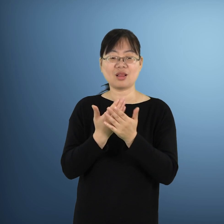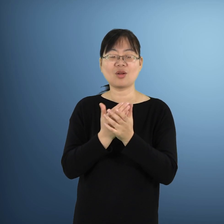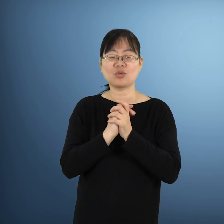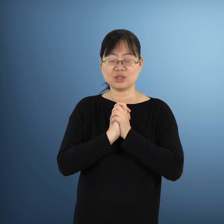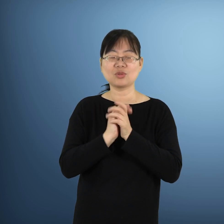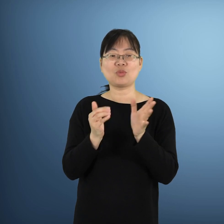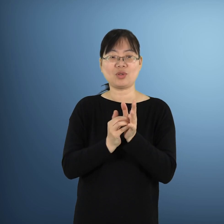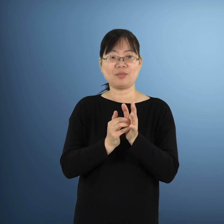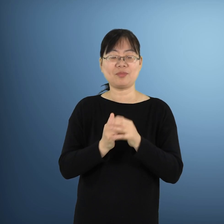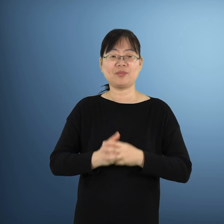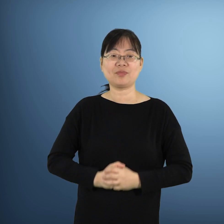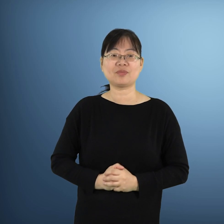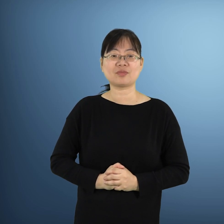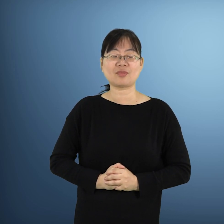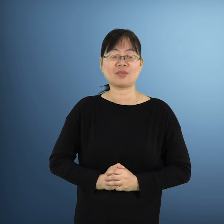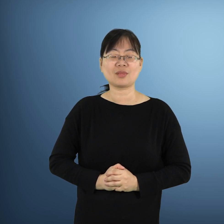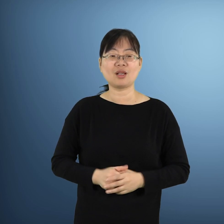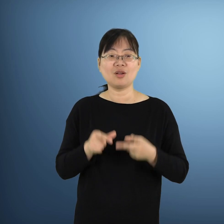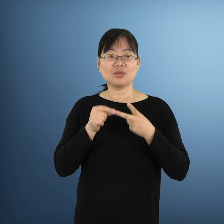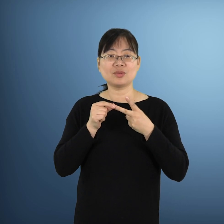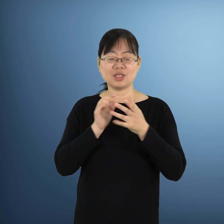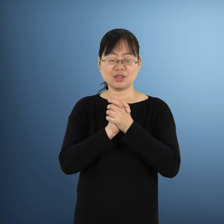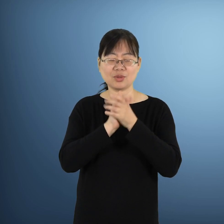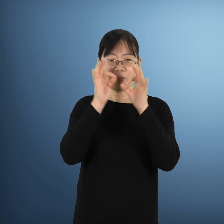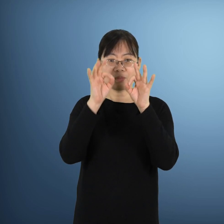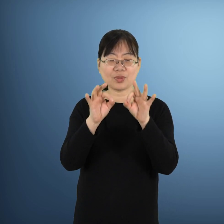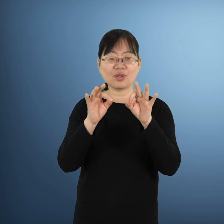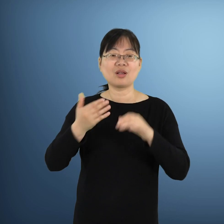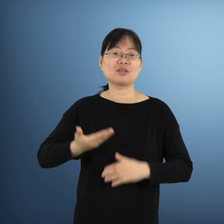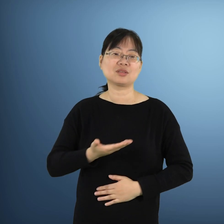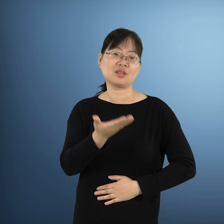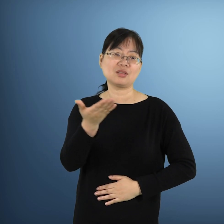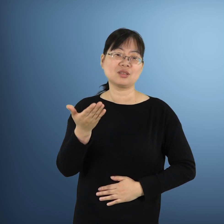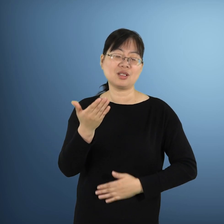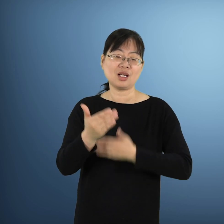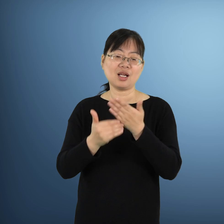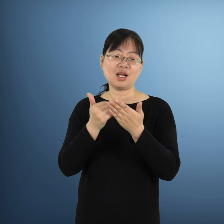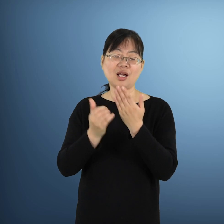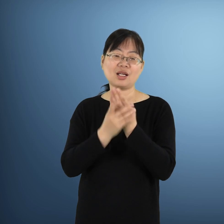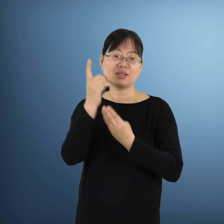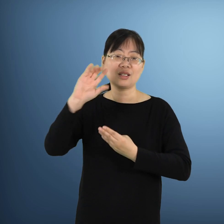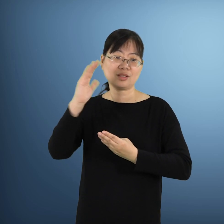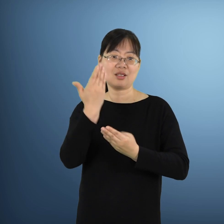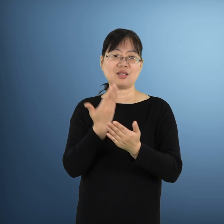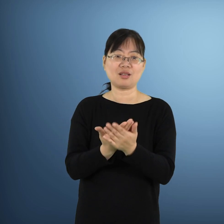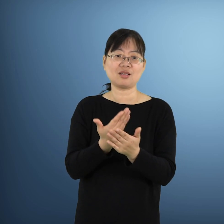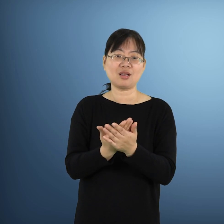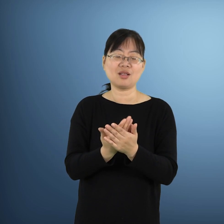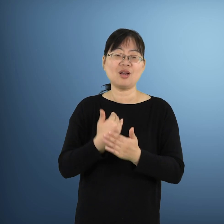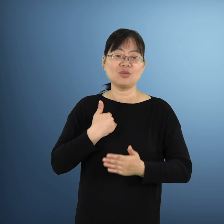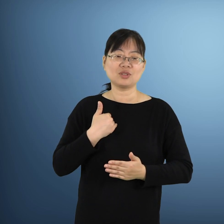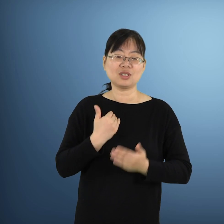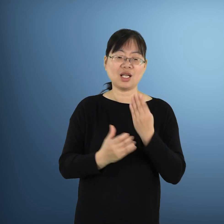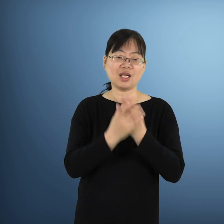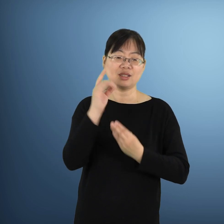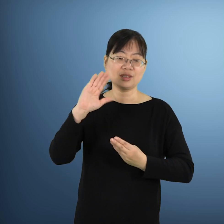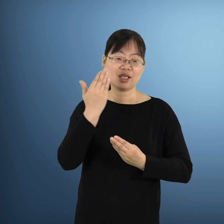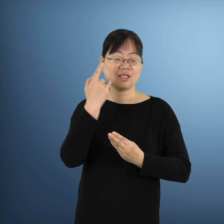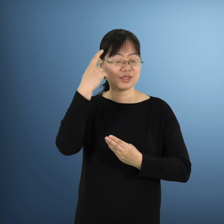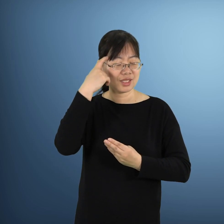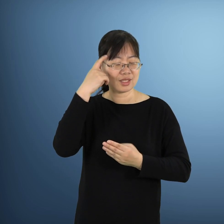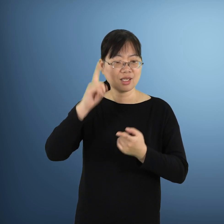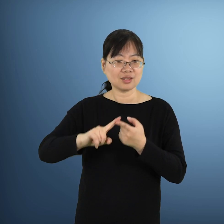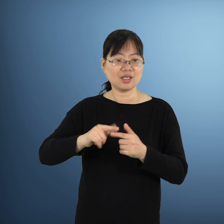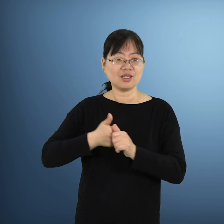기도했어요. 그 두 번째 기도가 저들이 하나 되게 하옵소서. 근데 이 하나 된다는